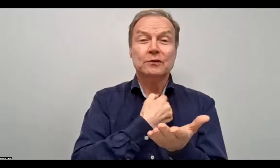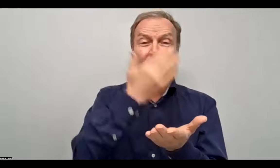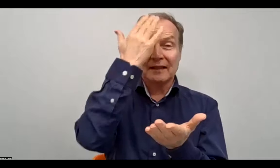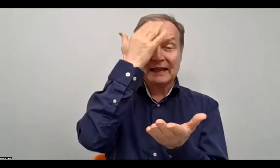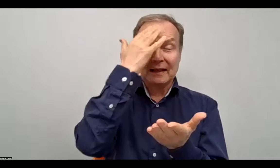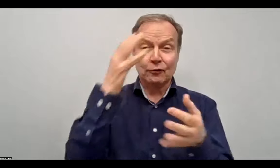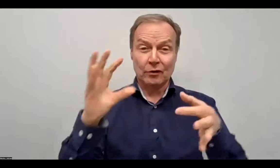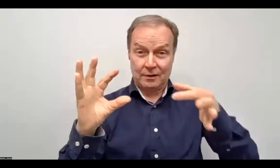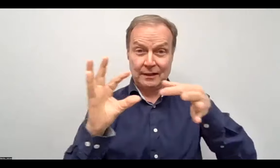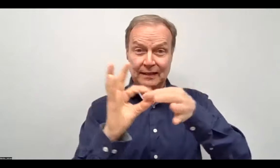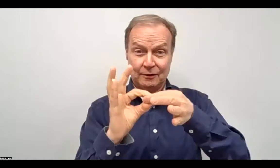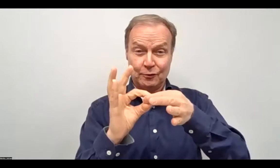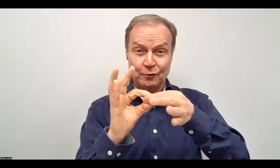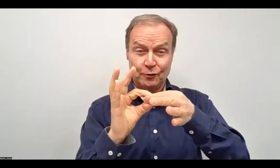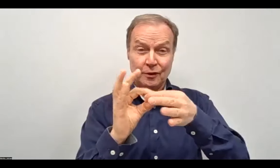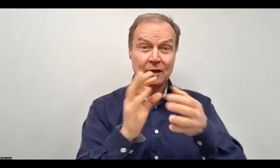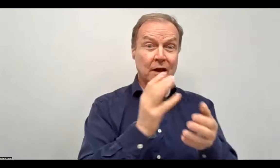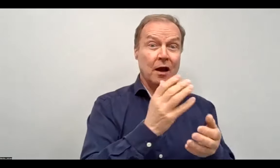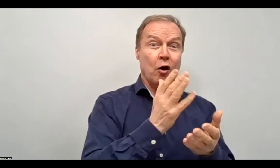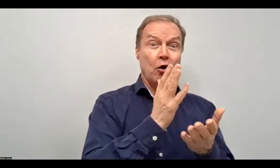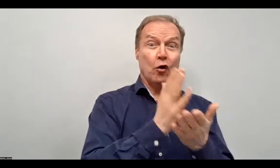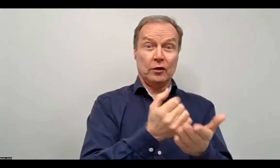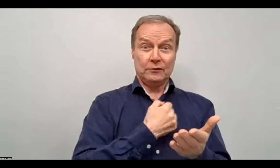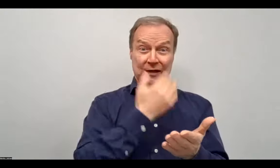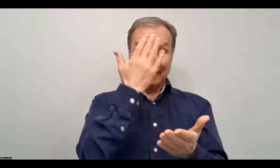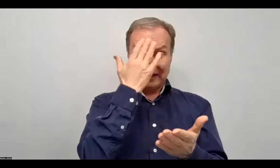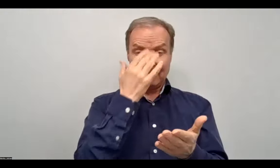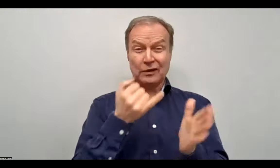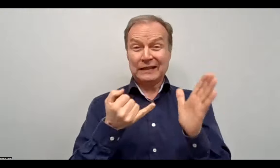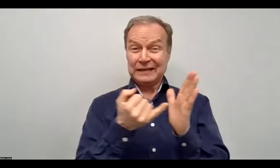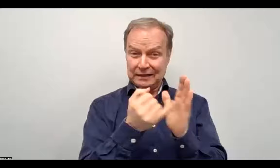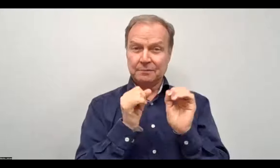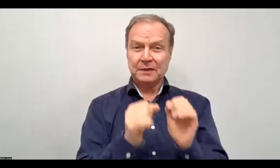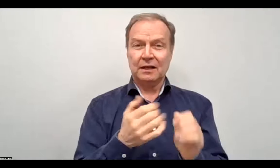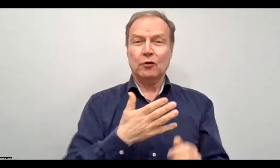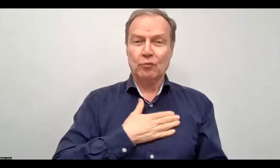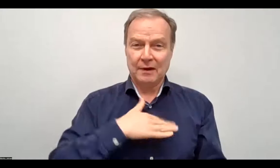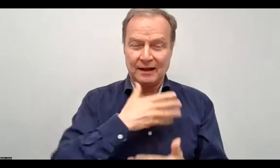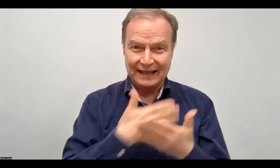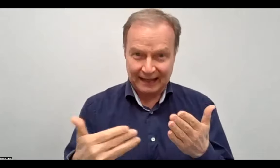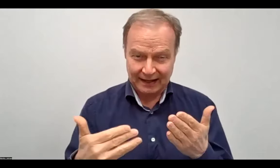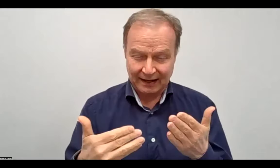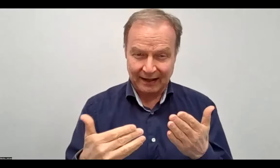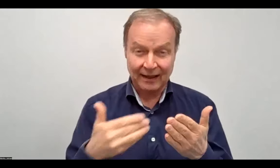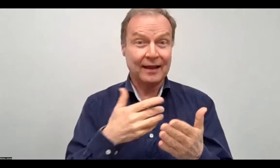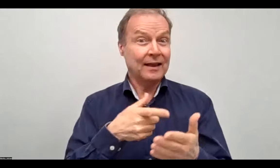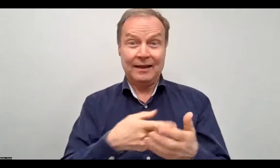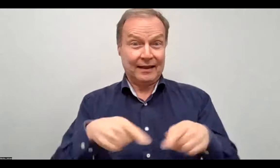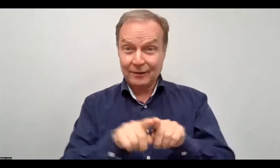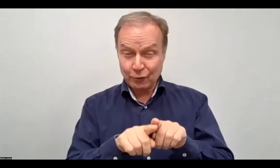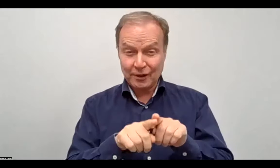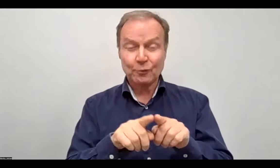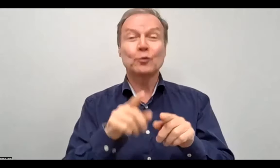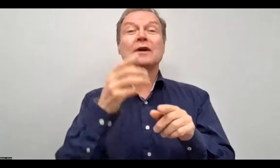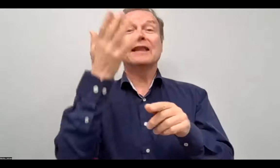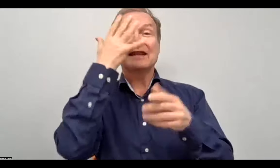Eli kielelliset oikeudet, oikeus saada tietoa omalla kielellä, Niin tähän siis